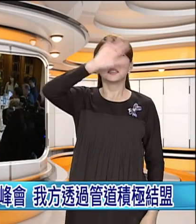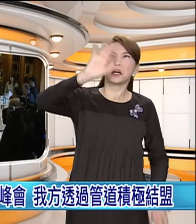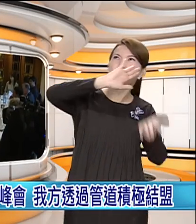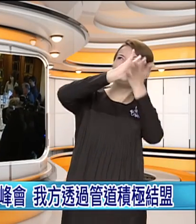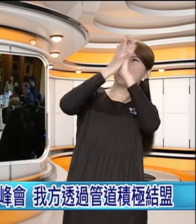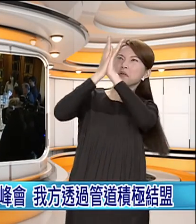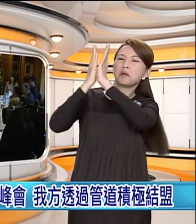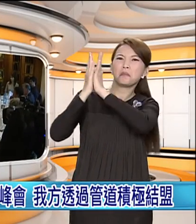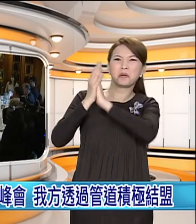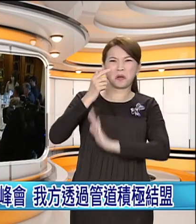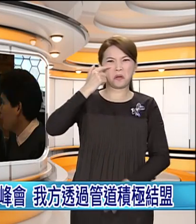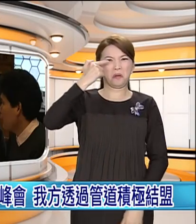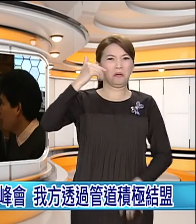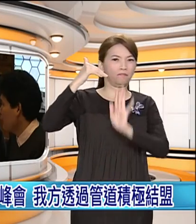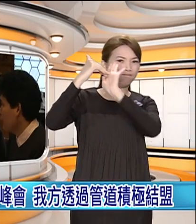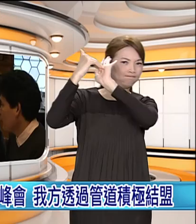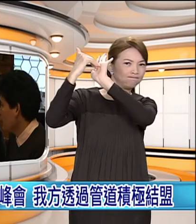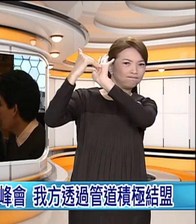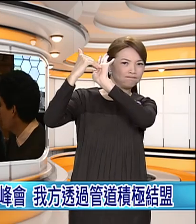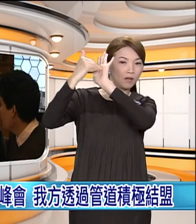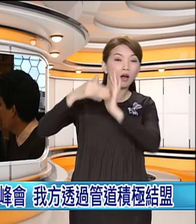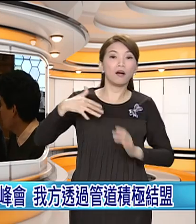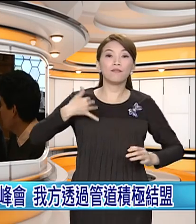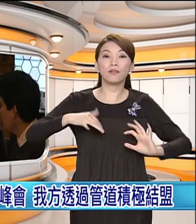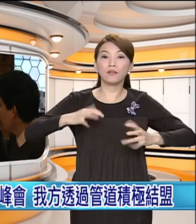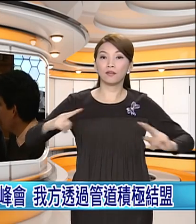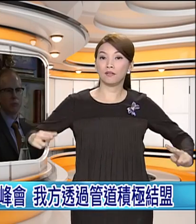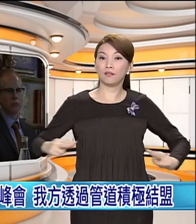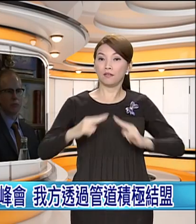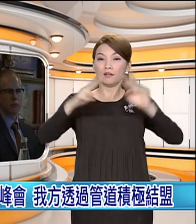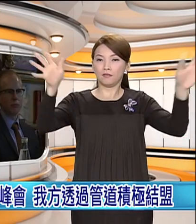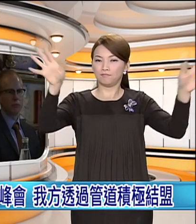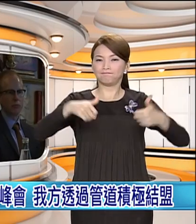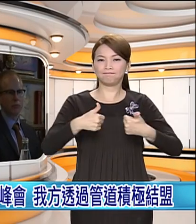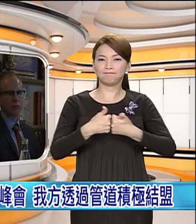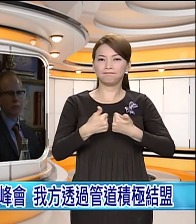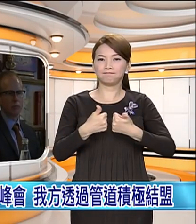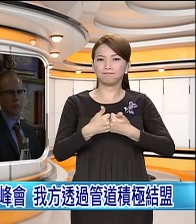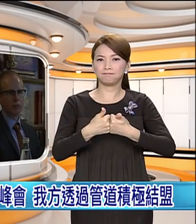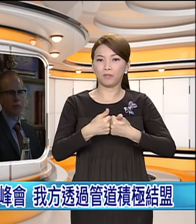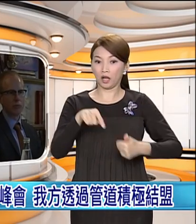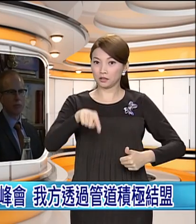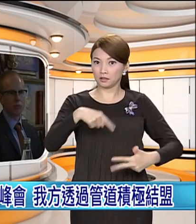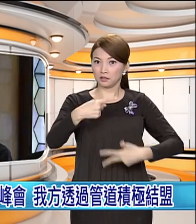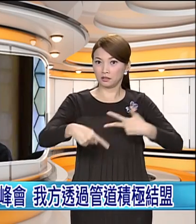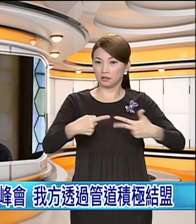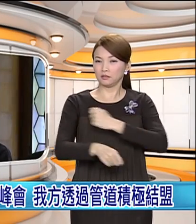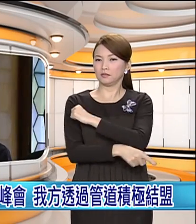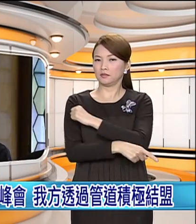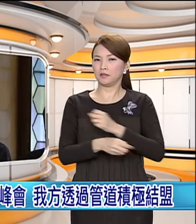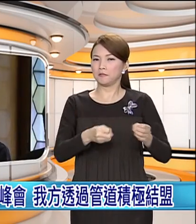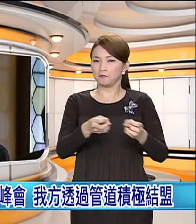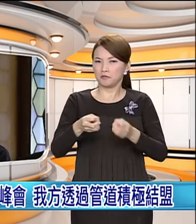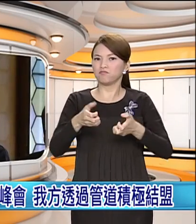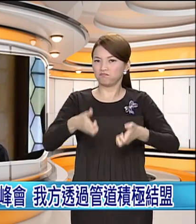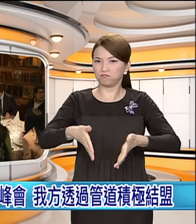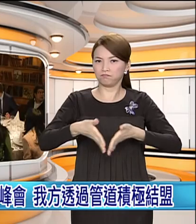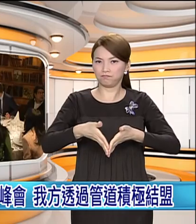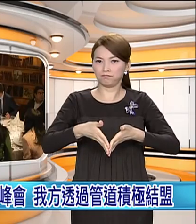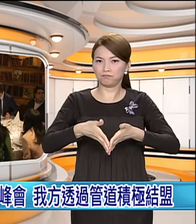法国巴黎气候峰会这个礼拜就要进入最后的讨论阶段，希望能够